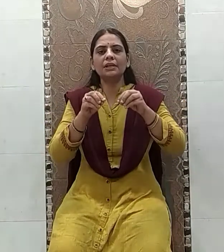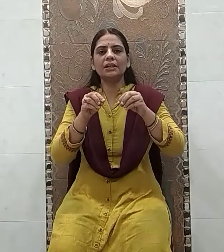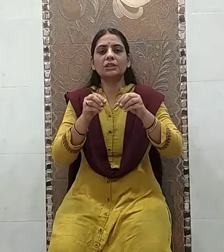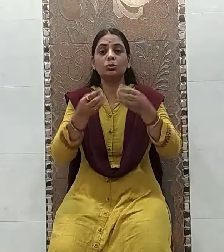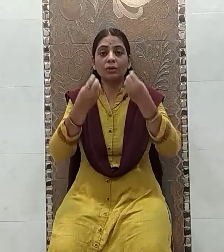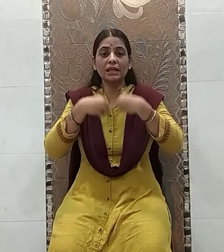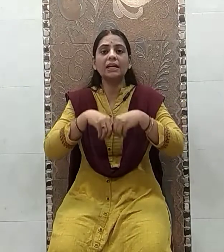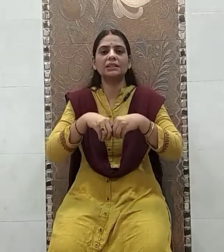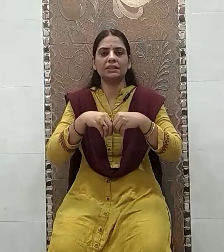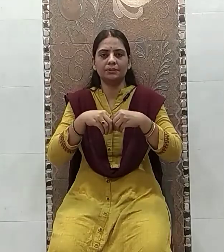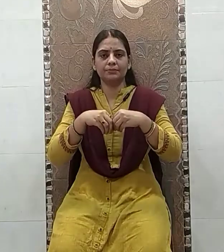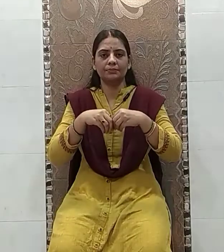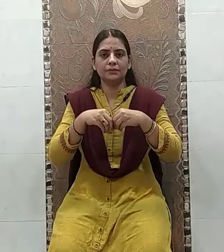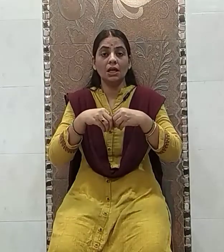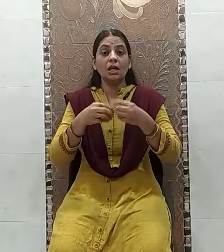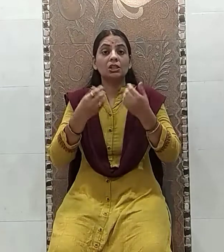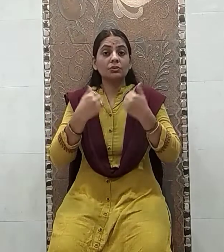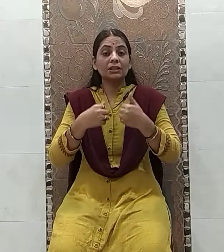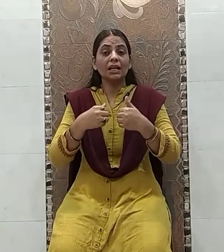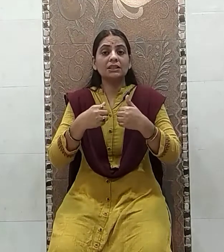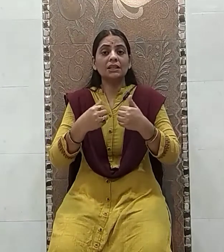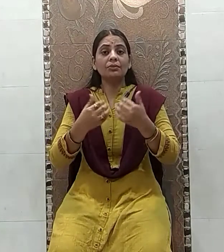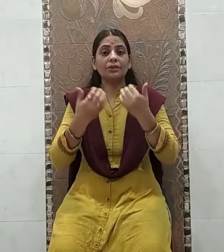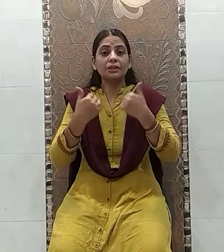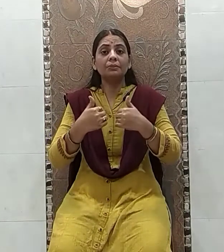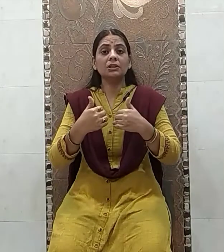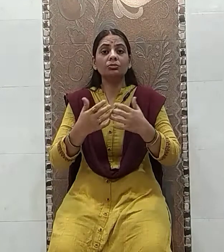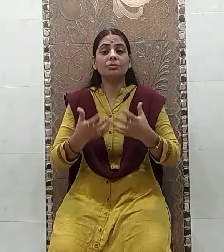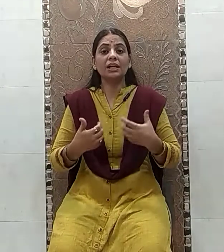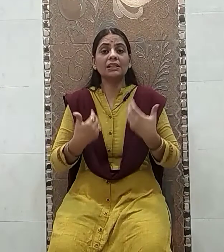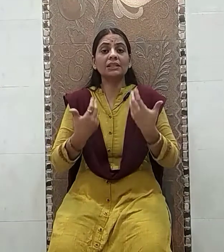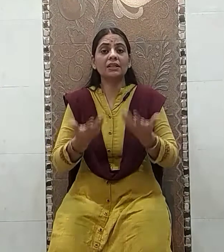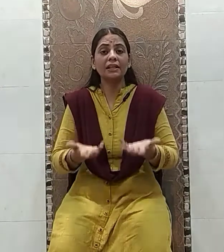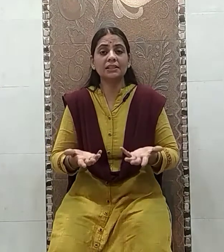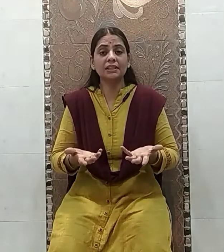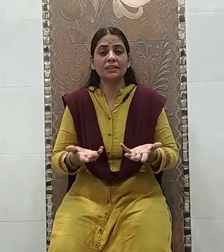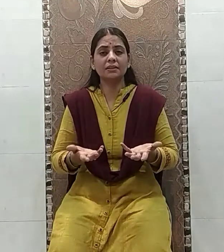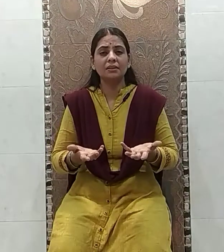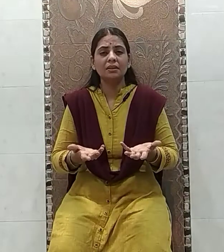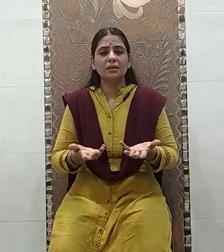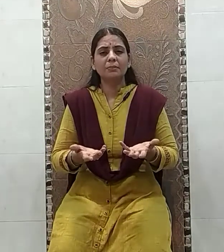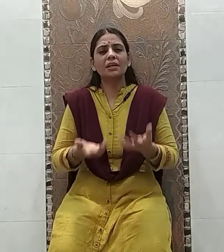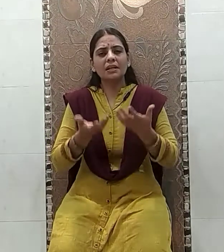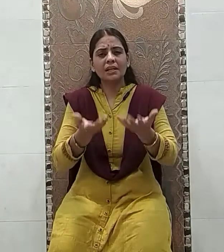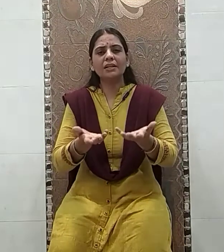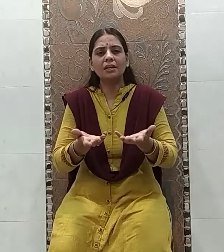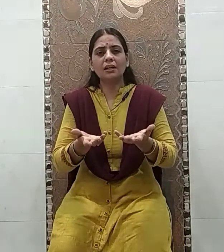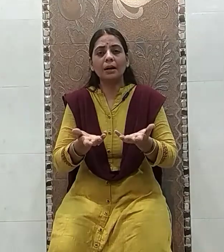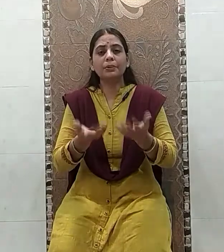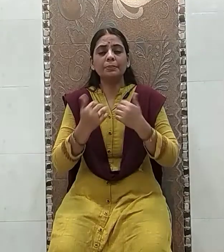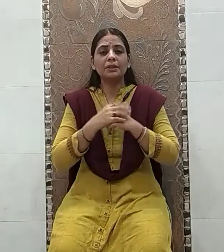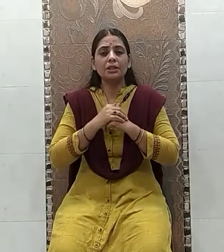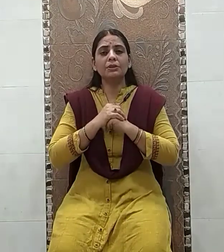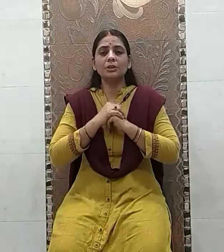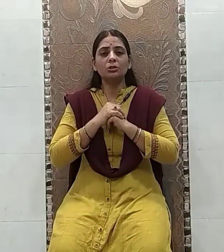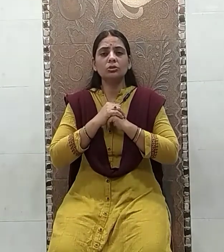मिळालंय स्वतःसाठी, स्वतःचा व्यक्तिमत्व विकास करण्यासाठी. मग करा ना. आपण प्रत्येक वेळी म्हणत होतो